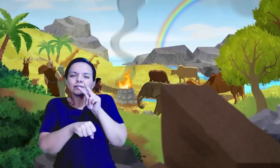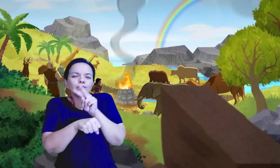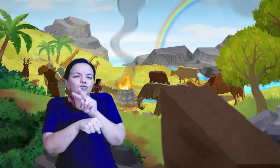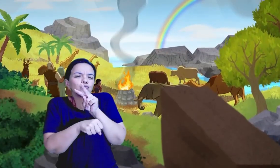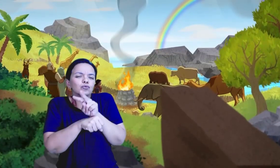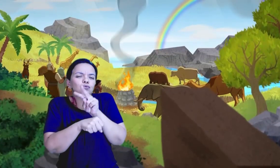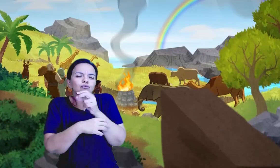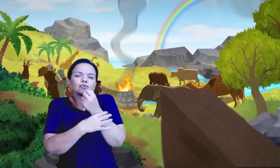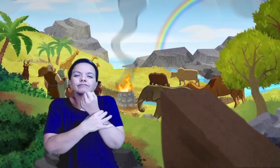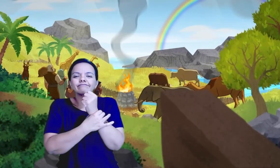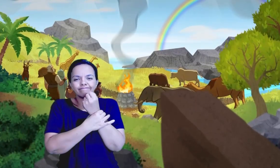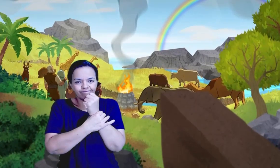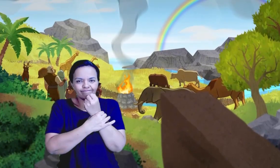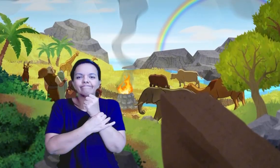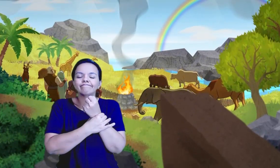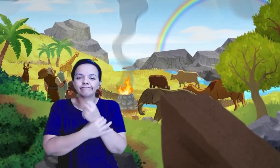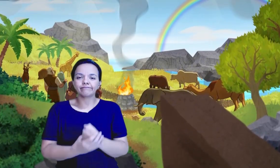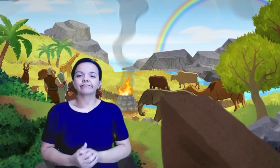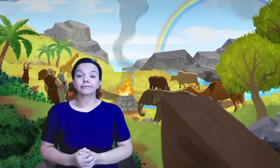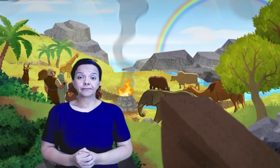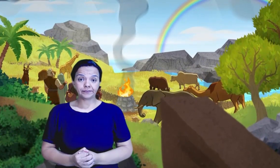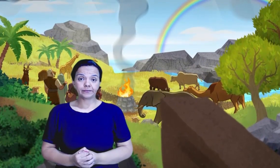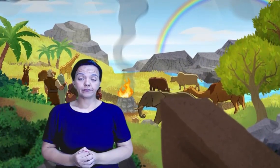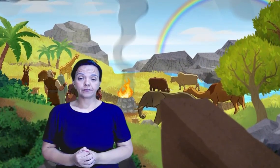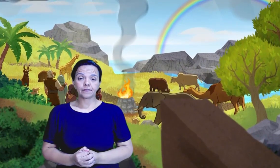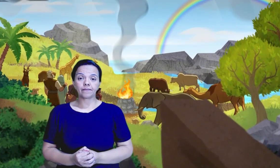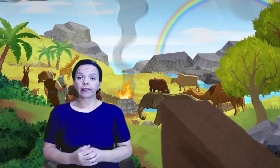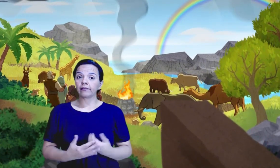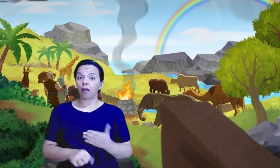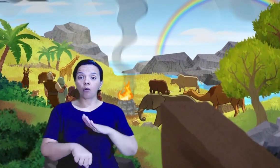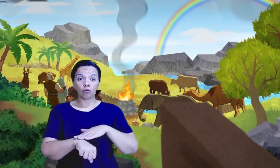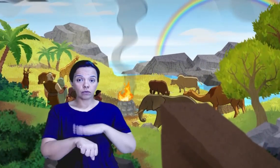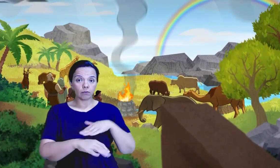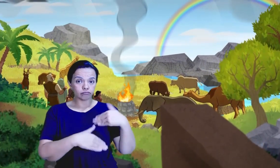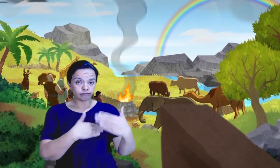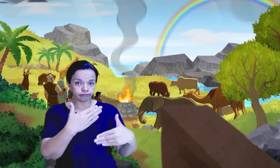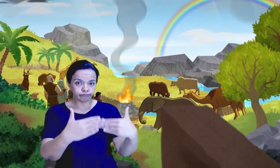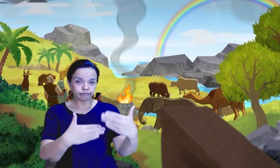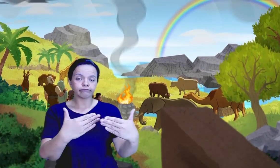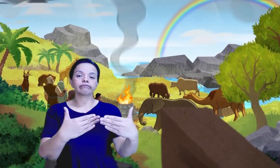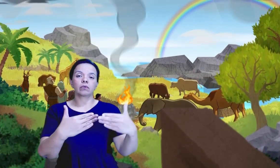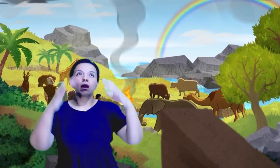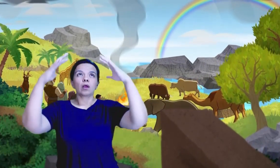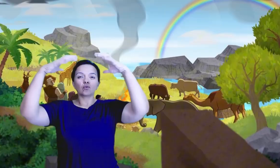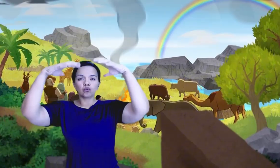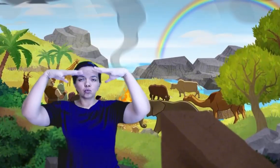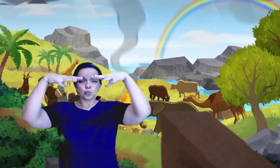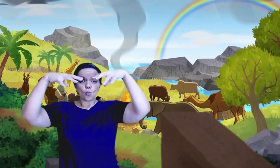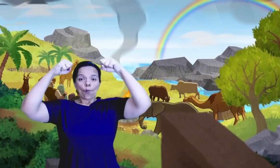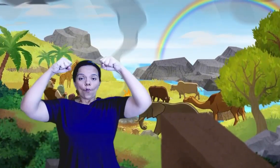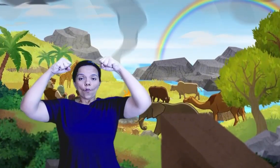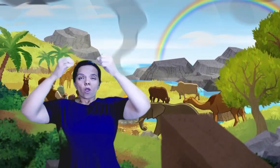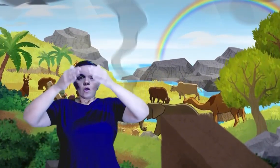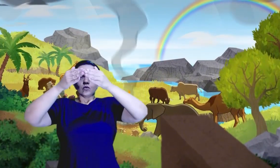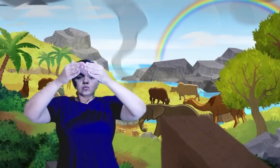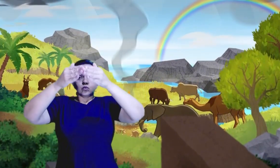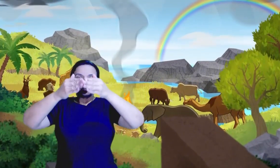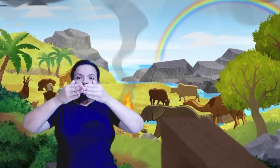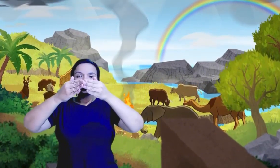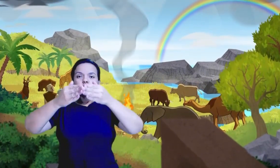Quando a inundação terminou, a arca repousou em solo seco. Noé e sua família construíram um altar para